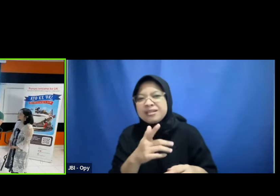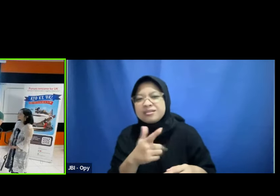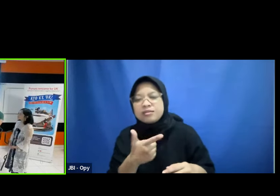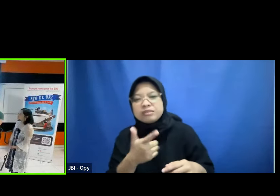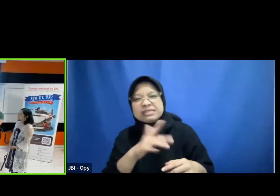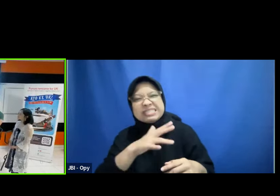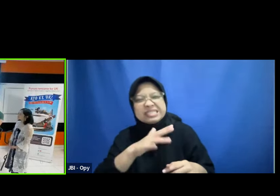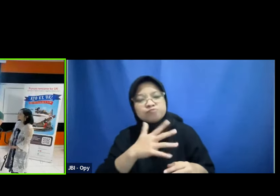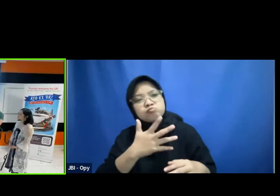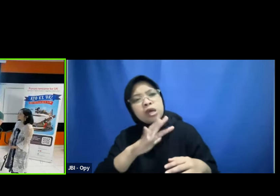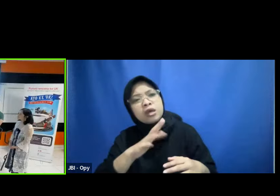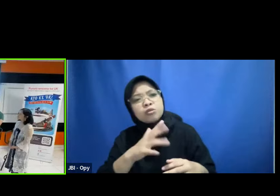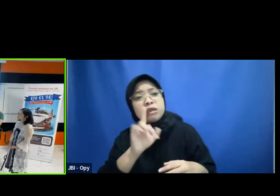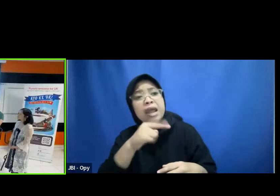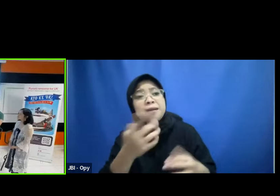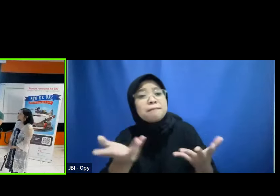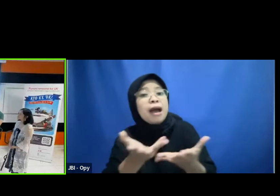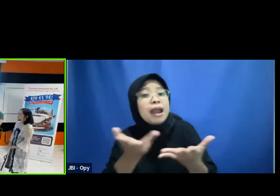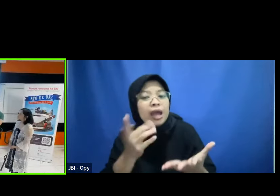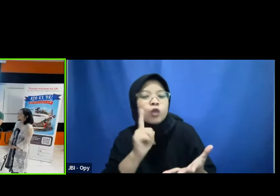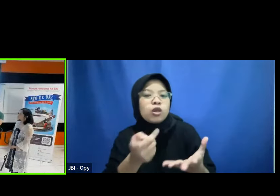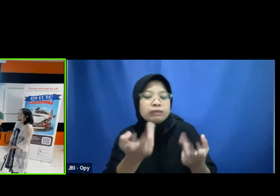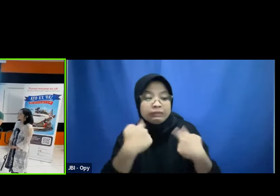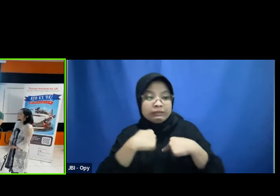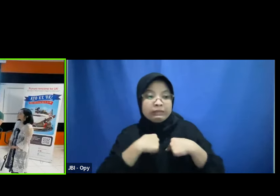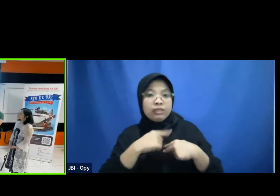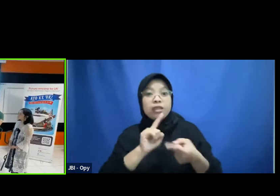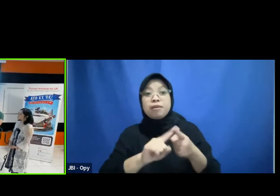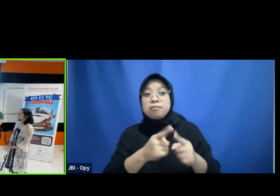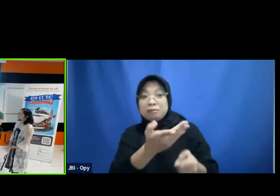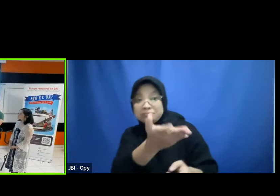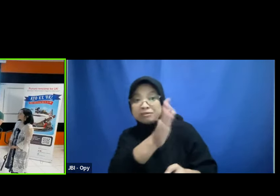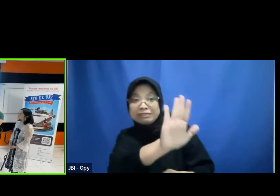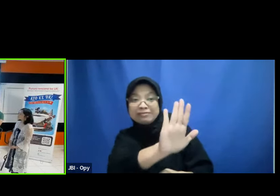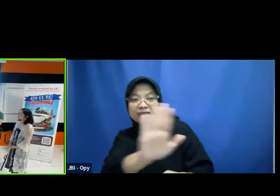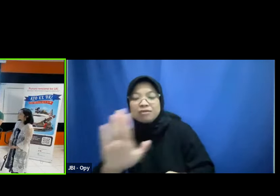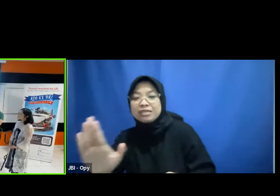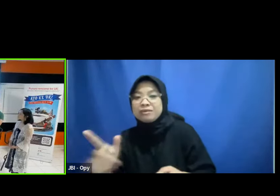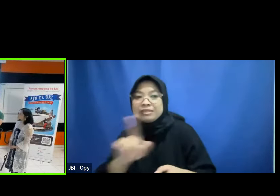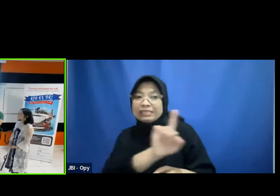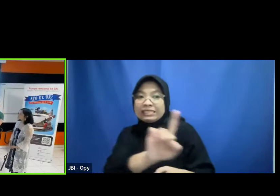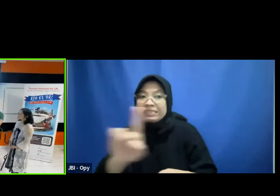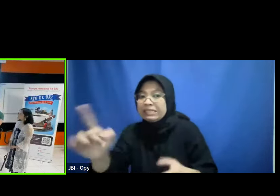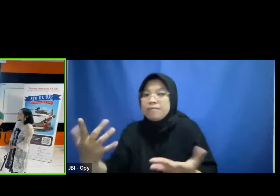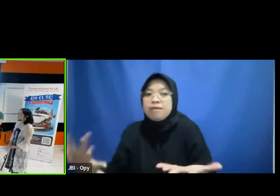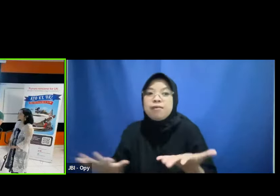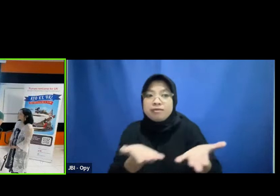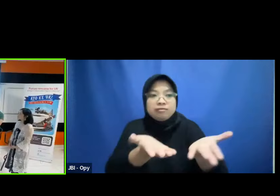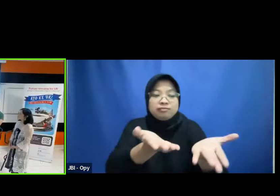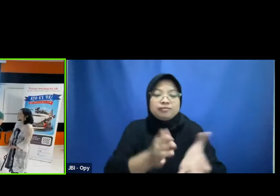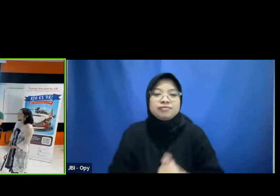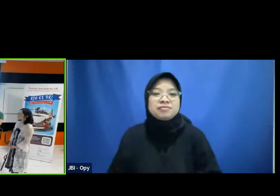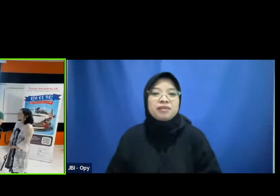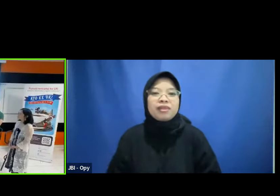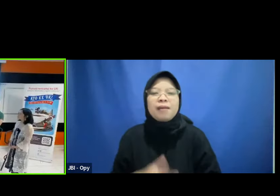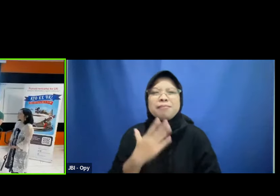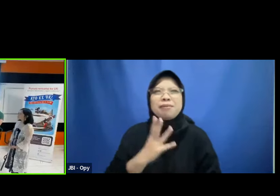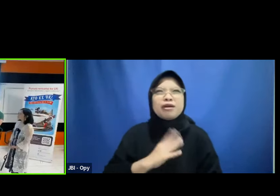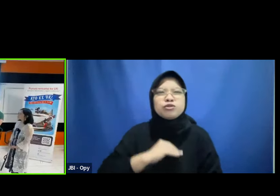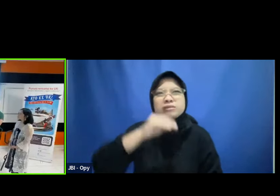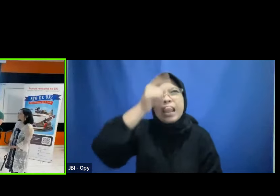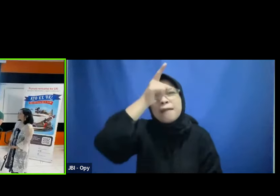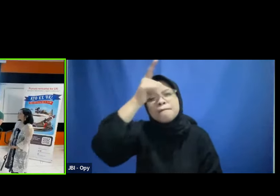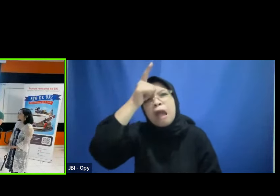sedang itu dari mana itu kembali ke teman-teman ya teman-teman yang mengukur ya E yang berlebihan itu